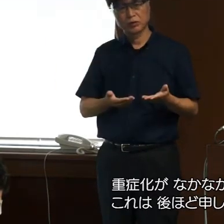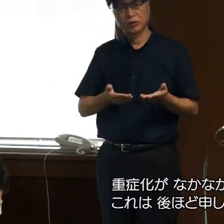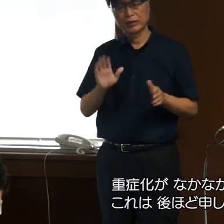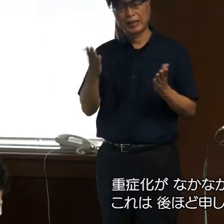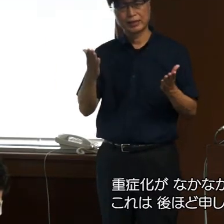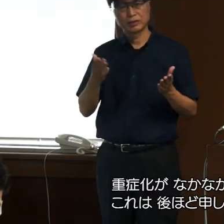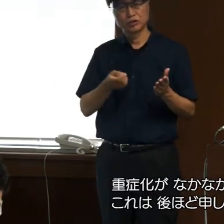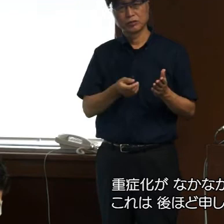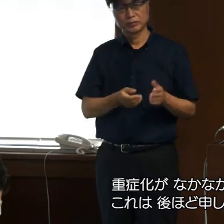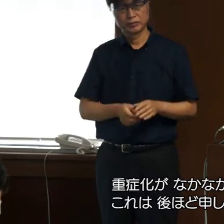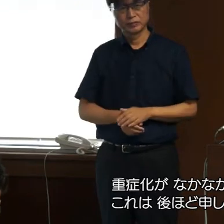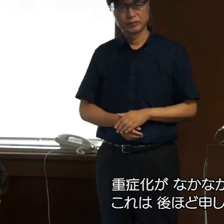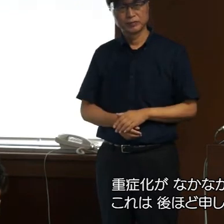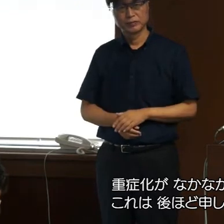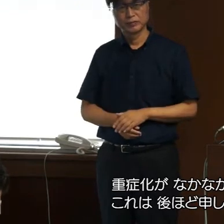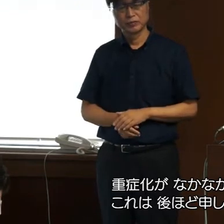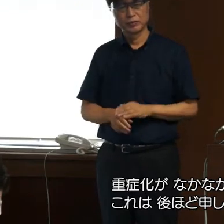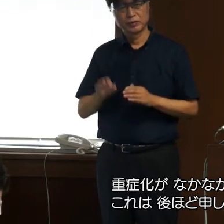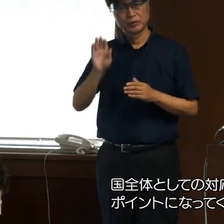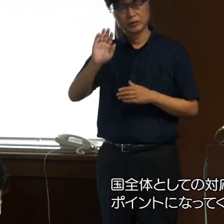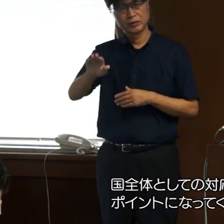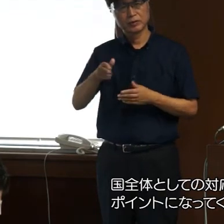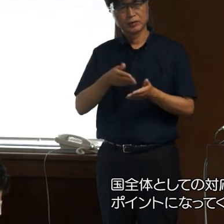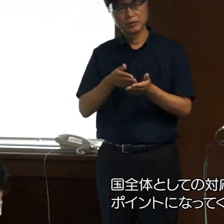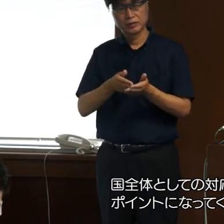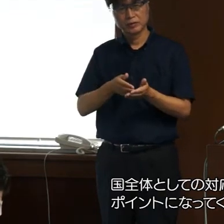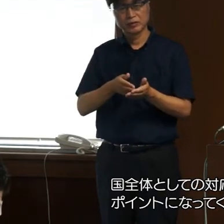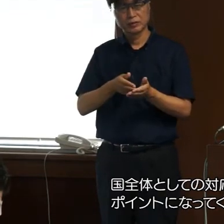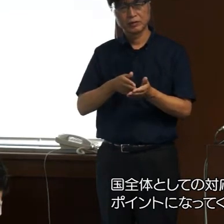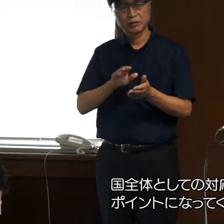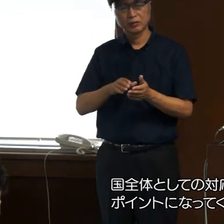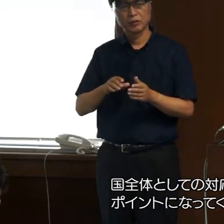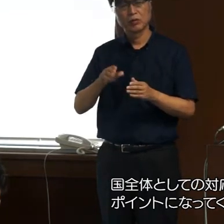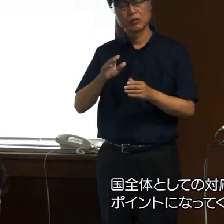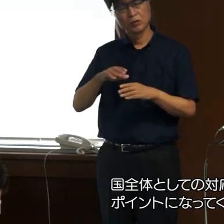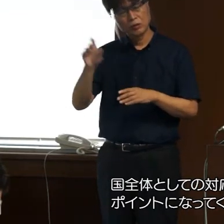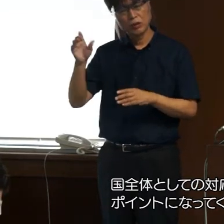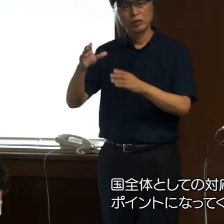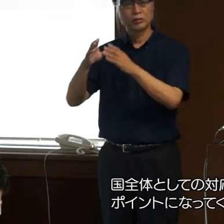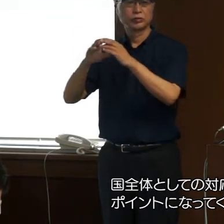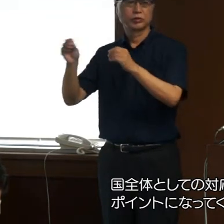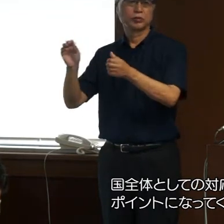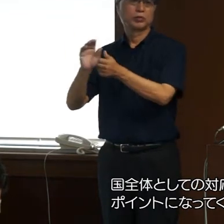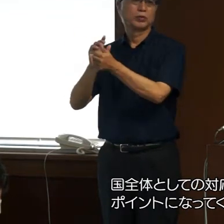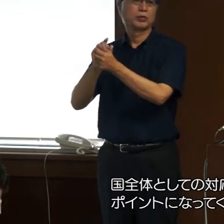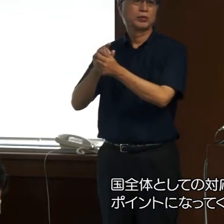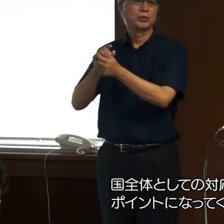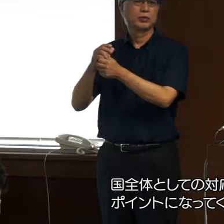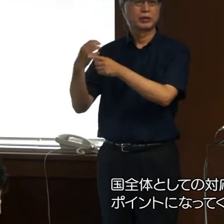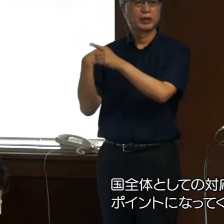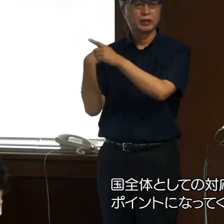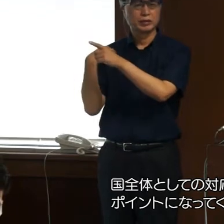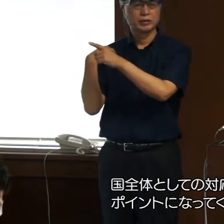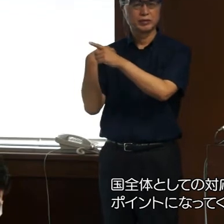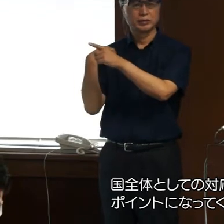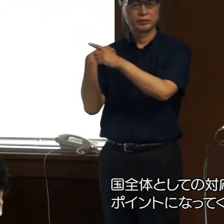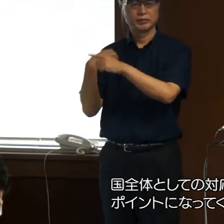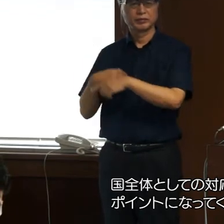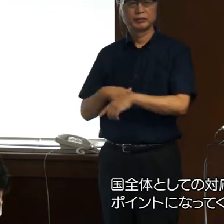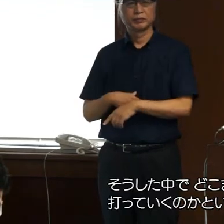ないという中で、これ後ほど申し上げるけど国全体としてのこれ対応というスタンスというものがポイントになってくるんだけれども